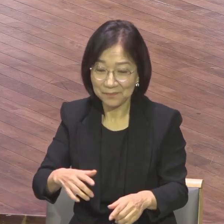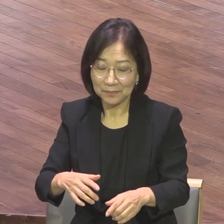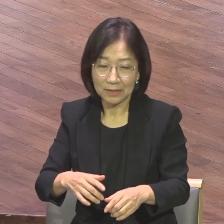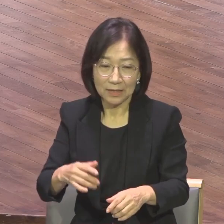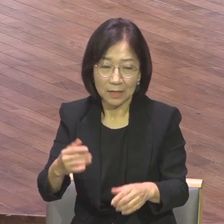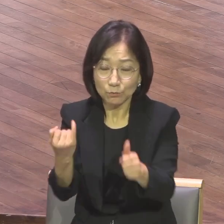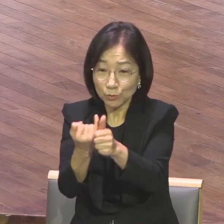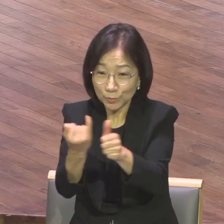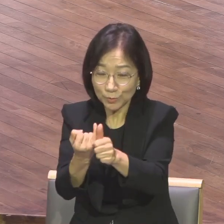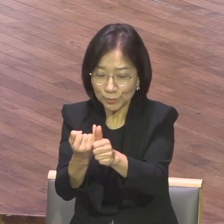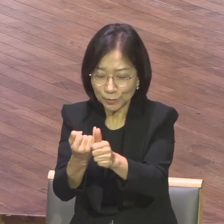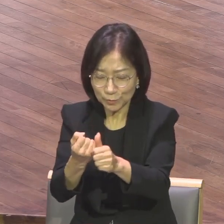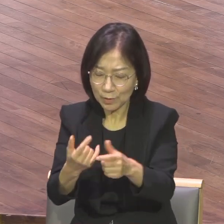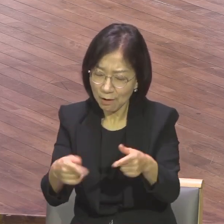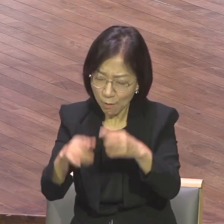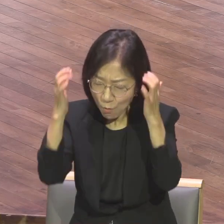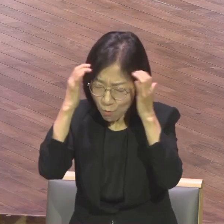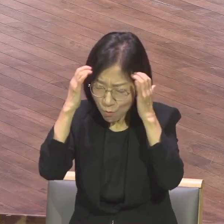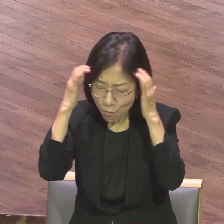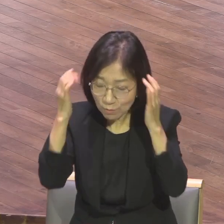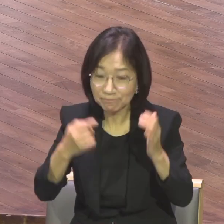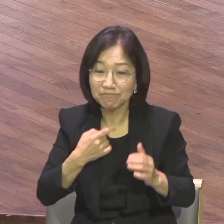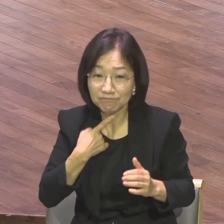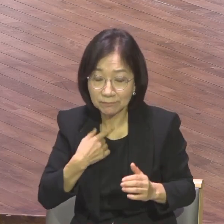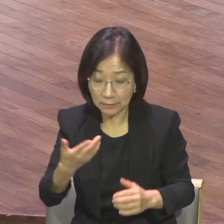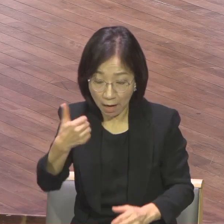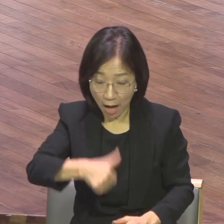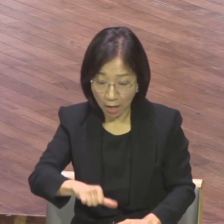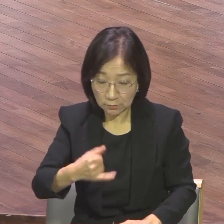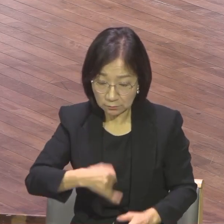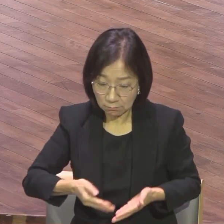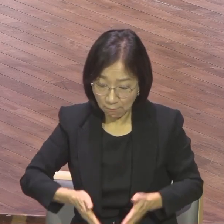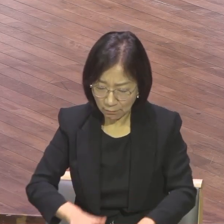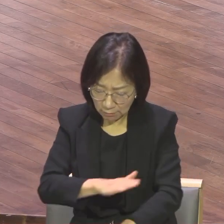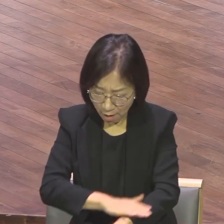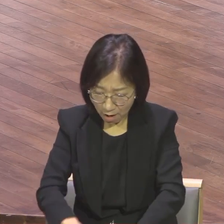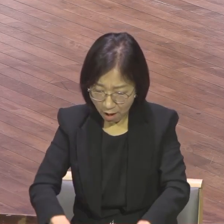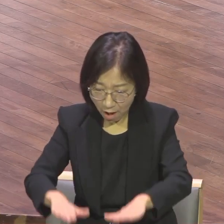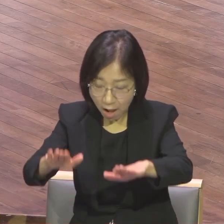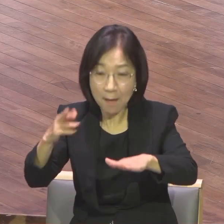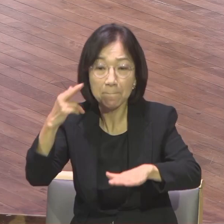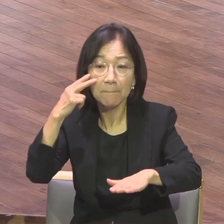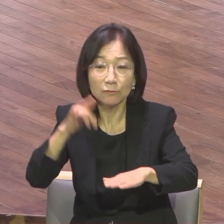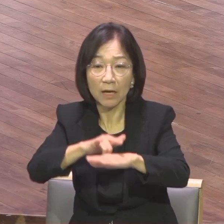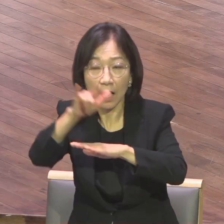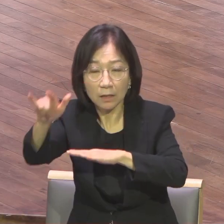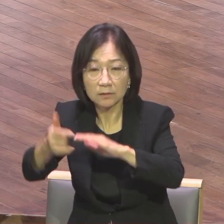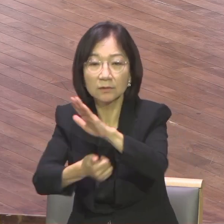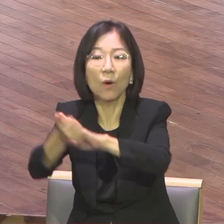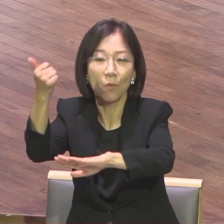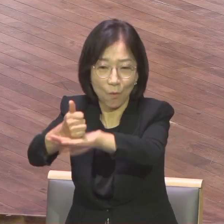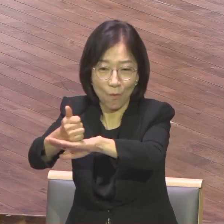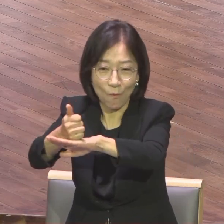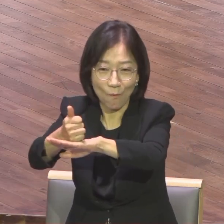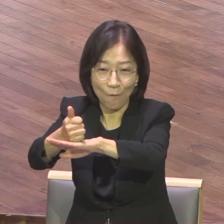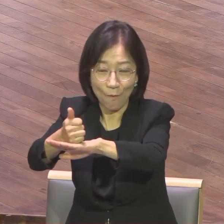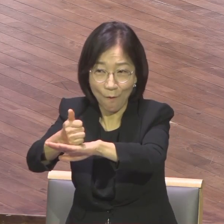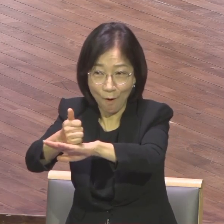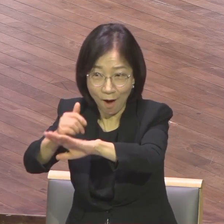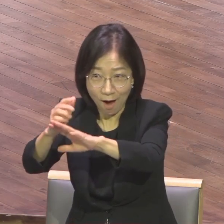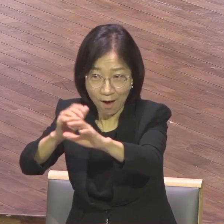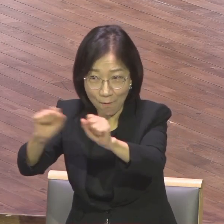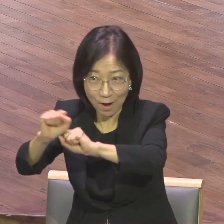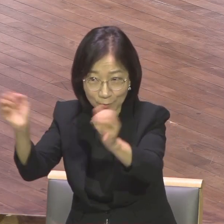크고 성공을 해가지고 미국에 가서 이렇게 성공해서 다녀와서 넥타이를 선물하면서